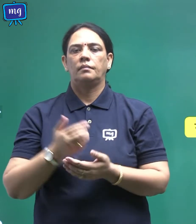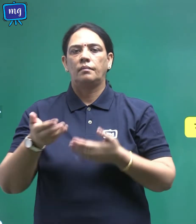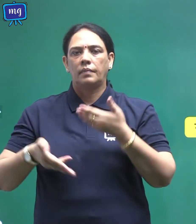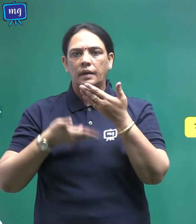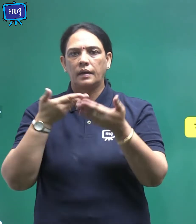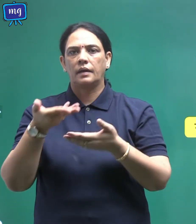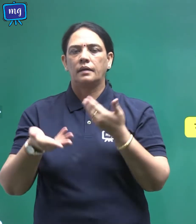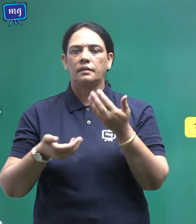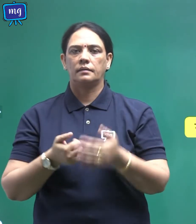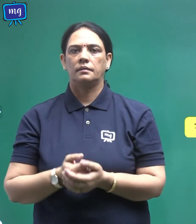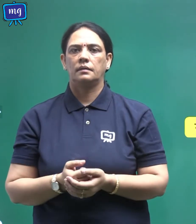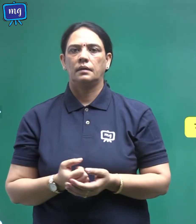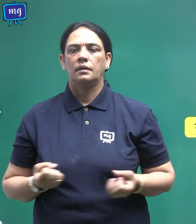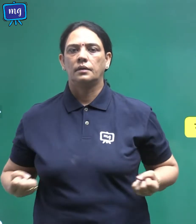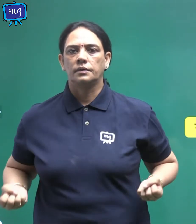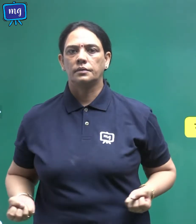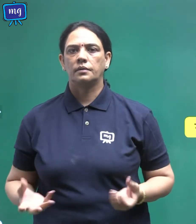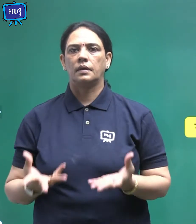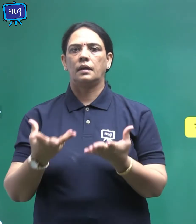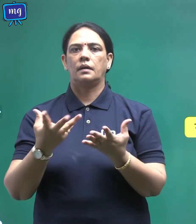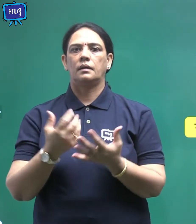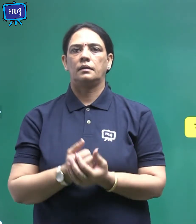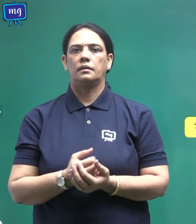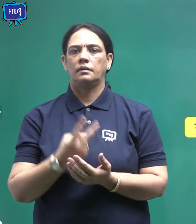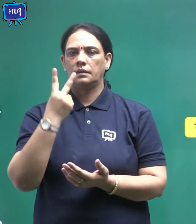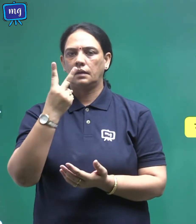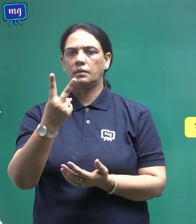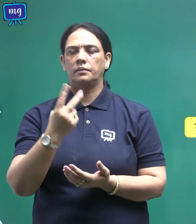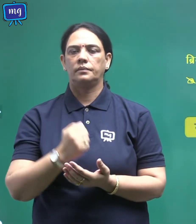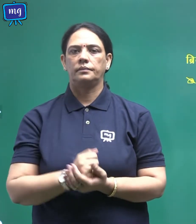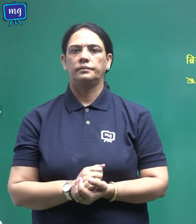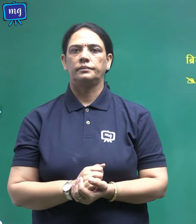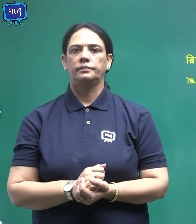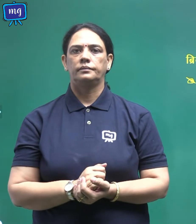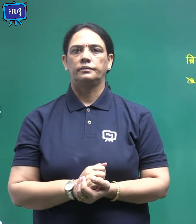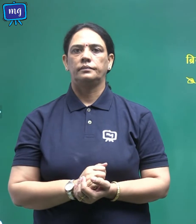पढ़ेंगे। शुरू करें। देखो,